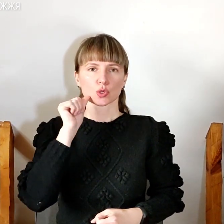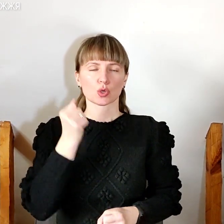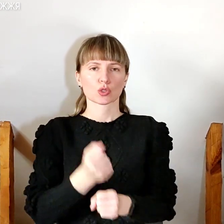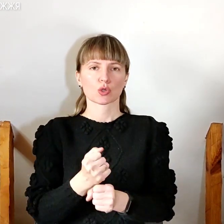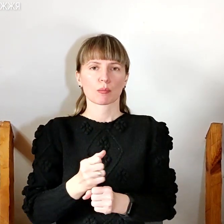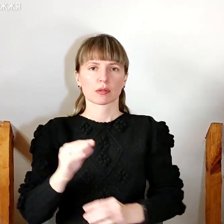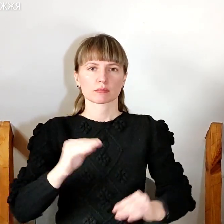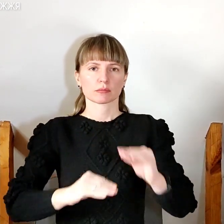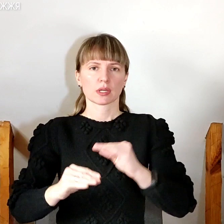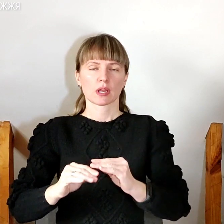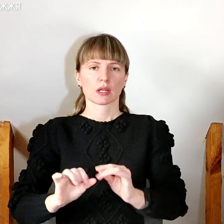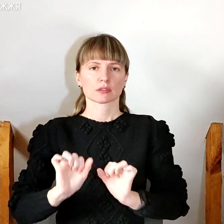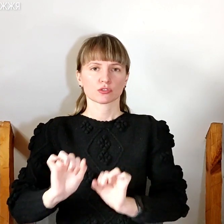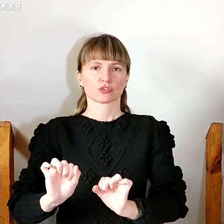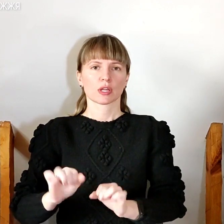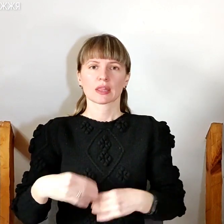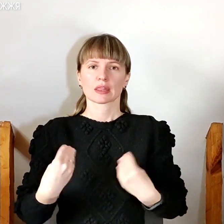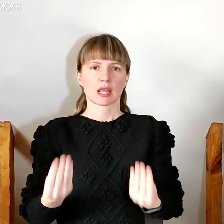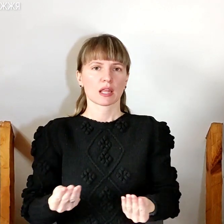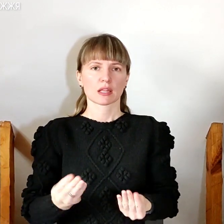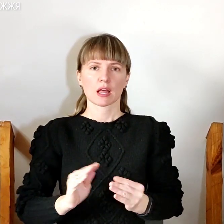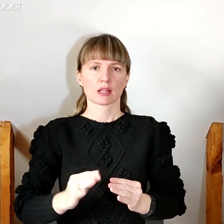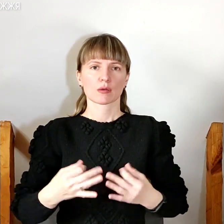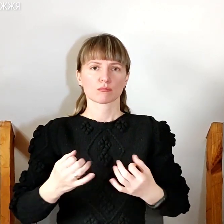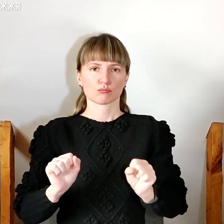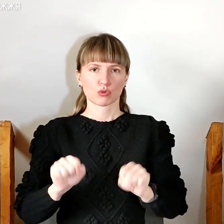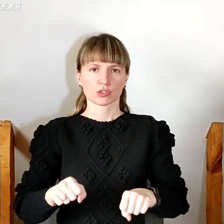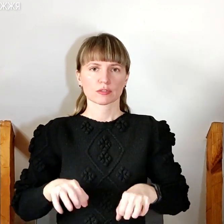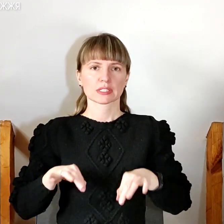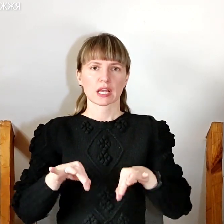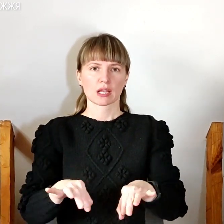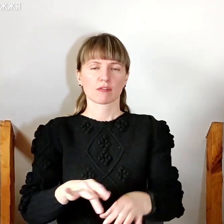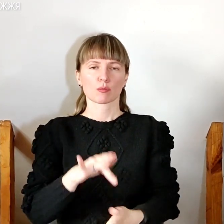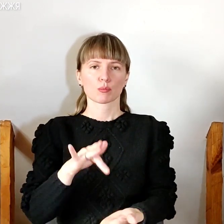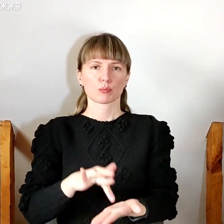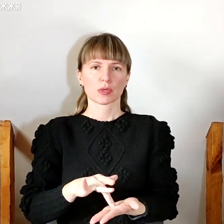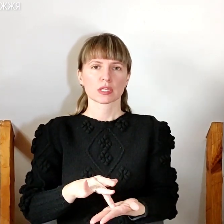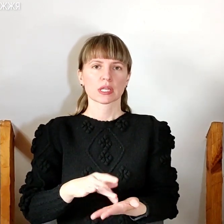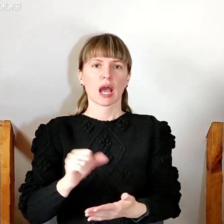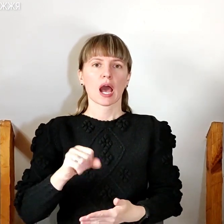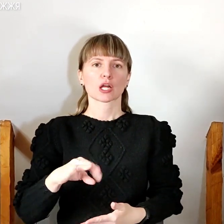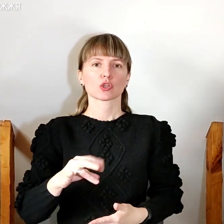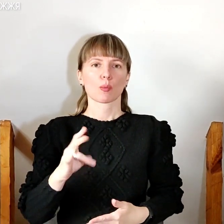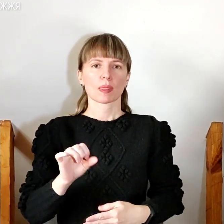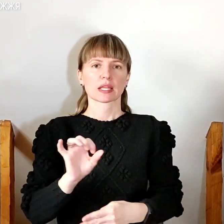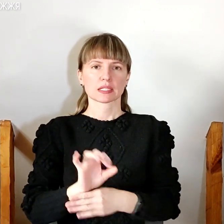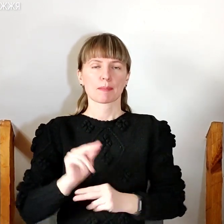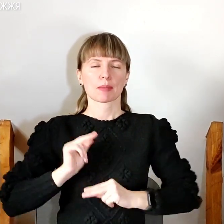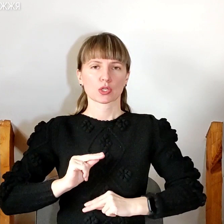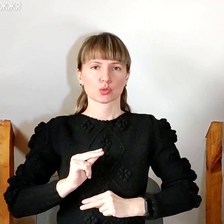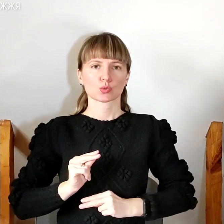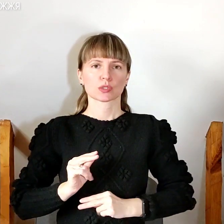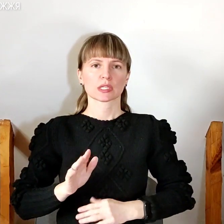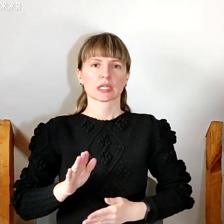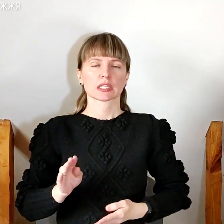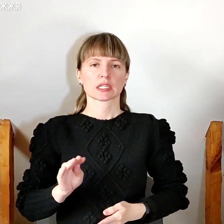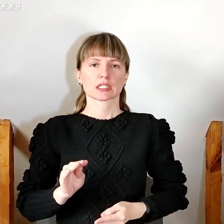місто. Атомна станція працює, ситуація стабільна, є певні проблеми невеличкі. Не